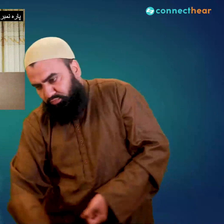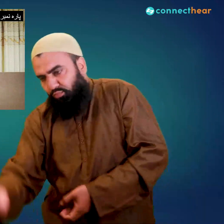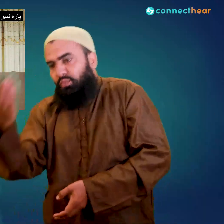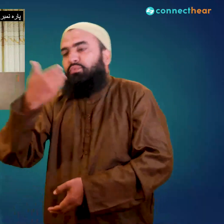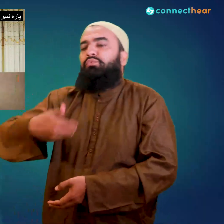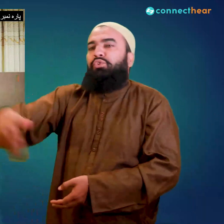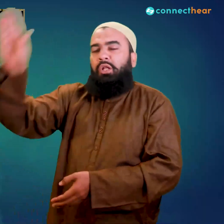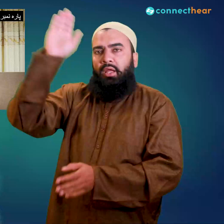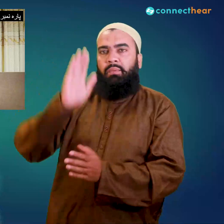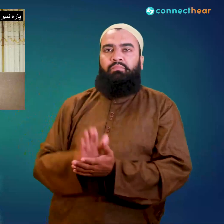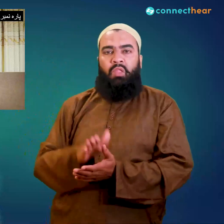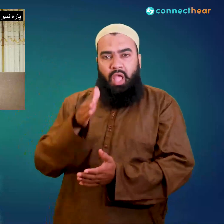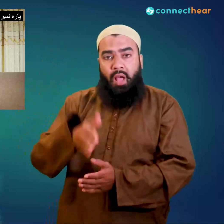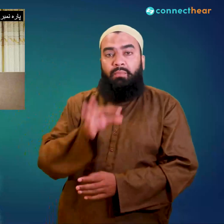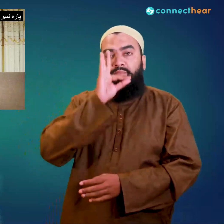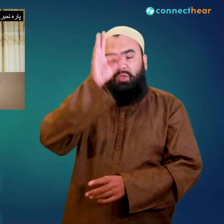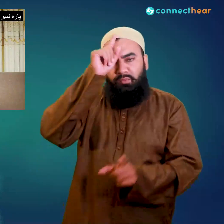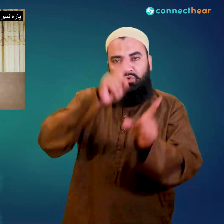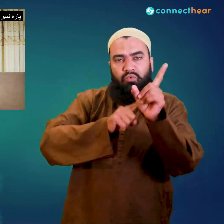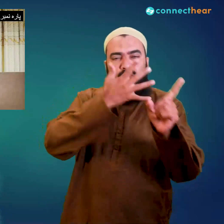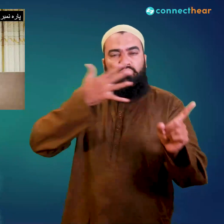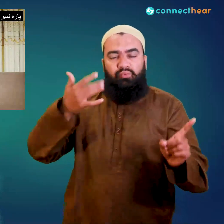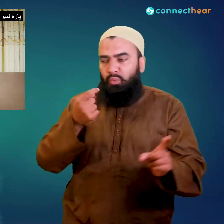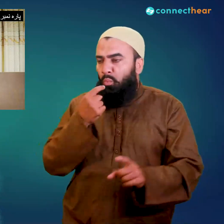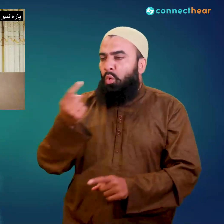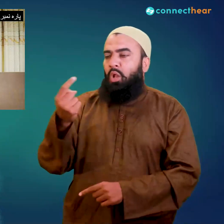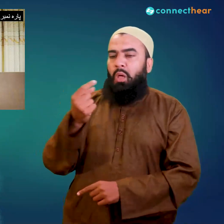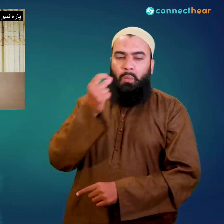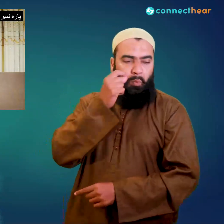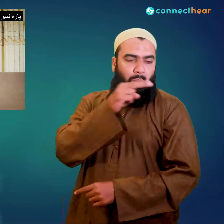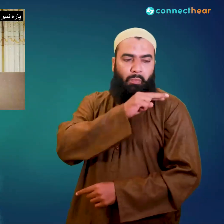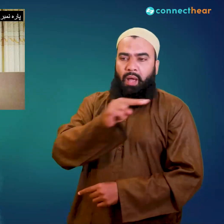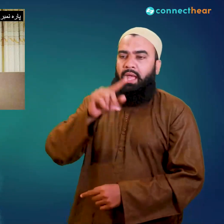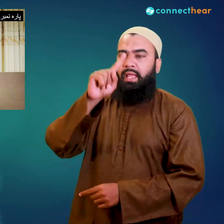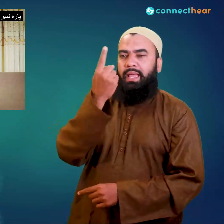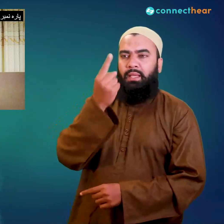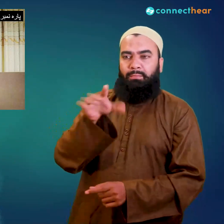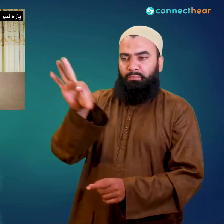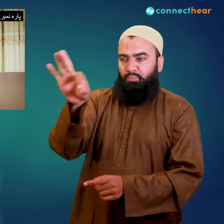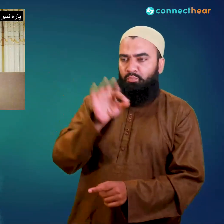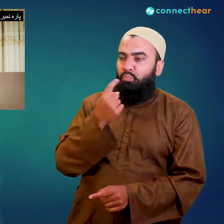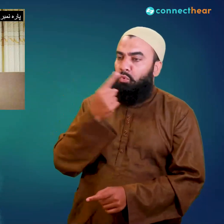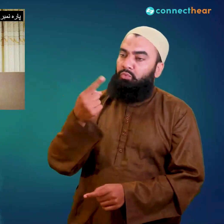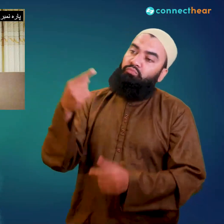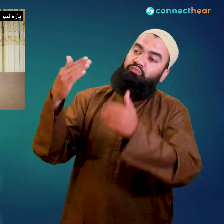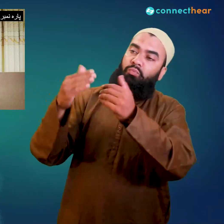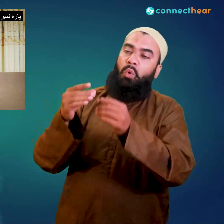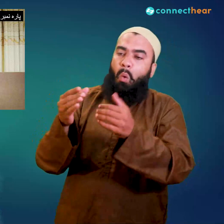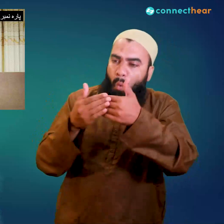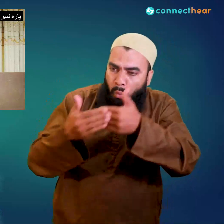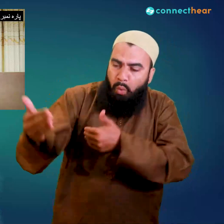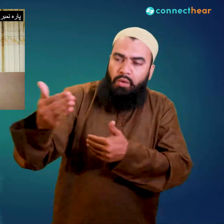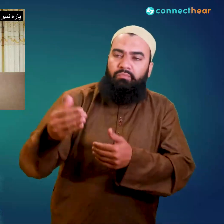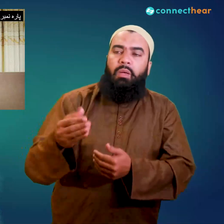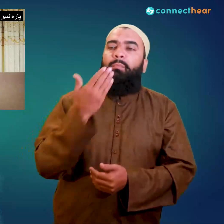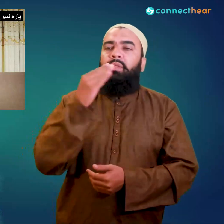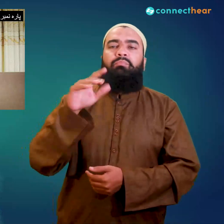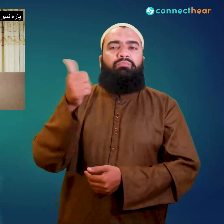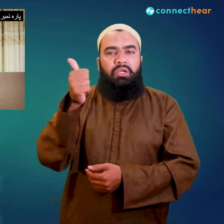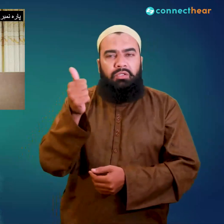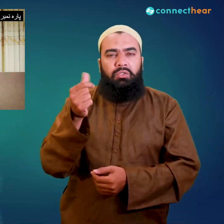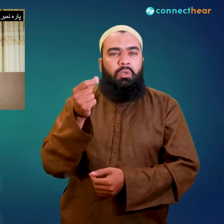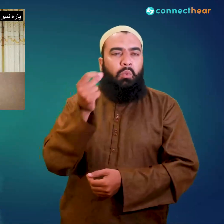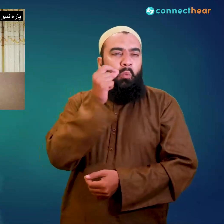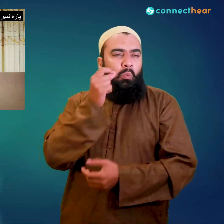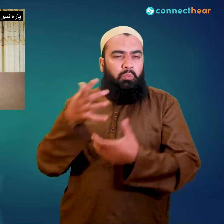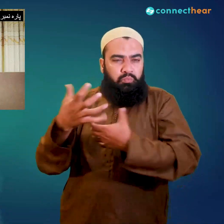یعنی بنیامین حضرت یوسف علیہ السلام کے حقیقی بھائی تھے، تو ان بھائیوں میں یہ بھائی